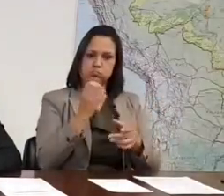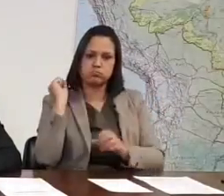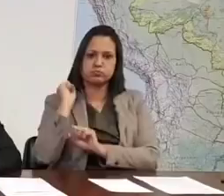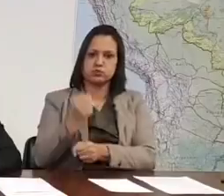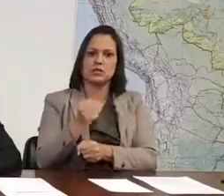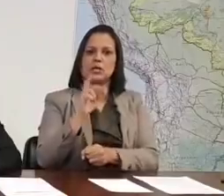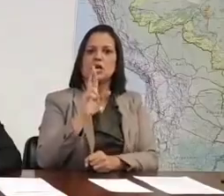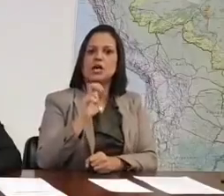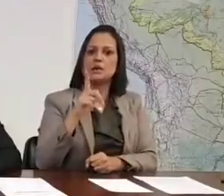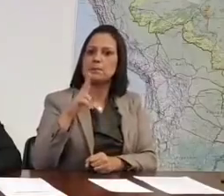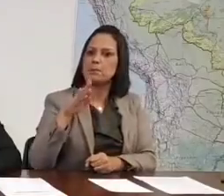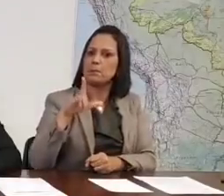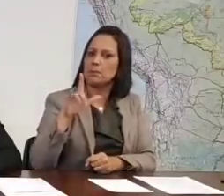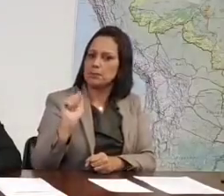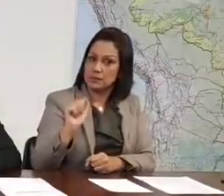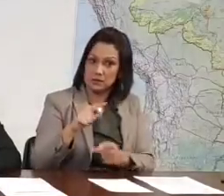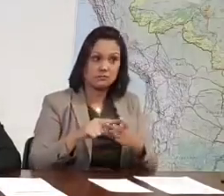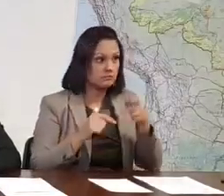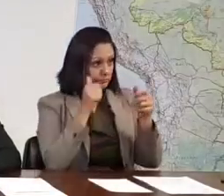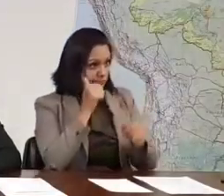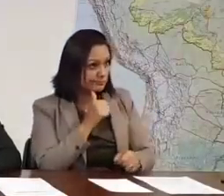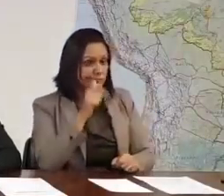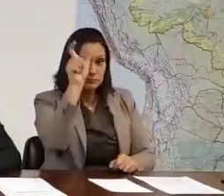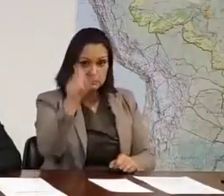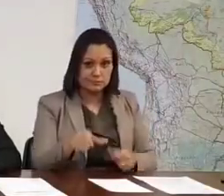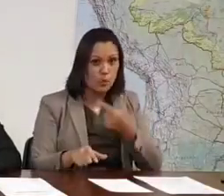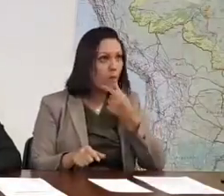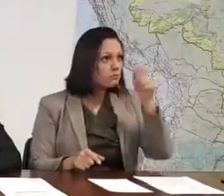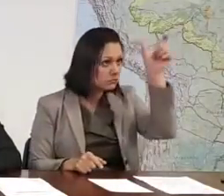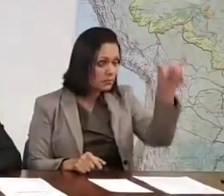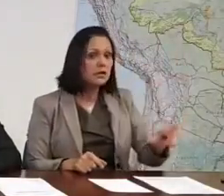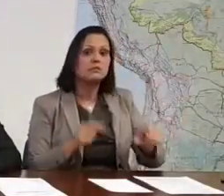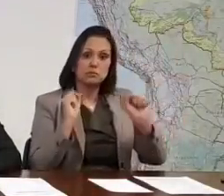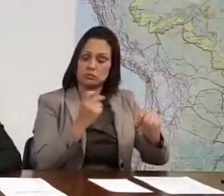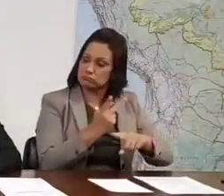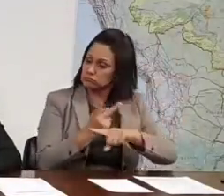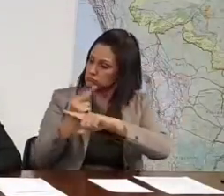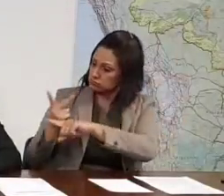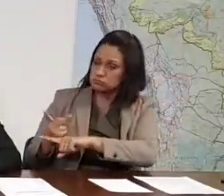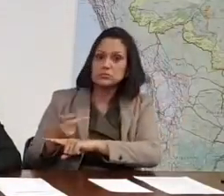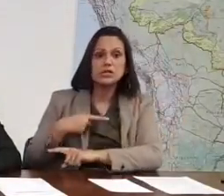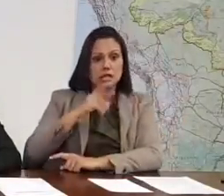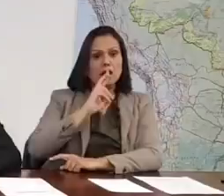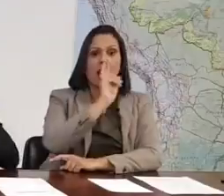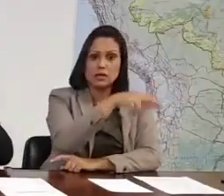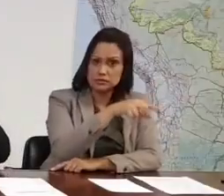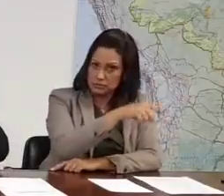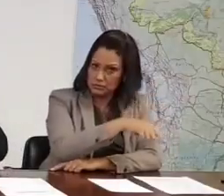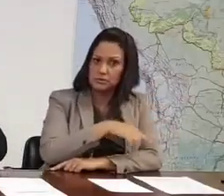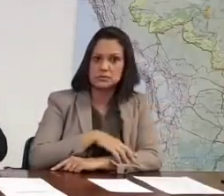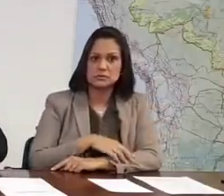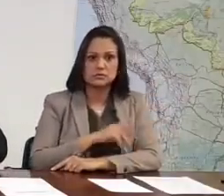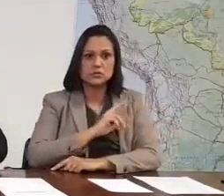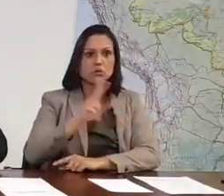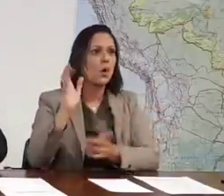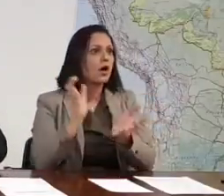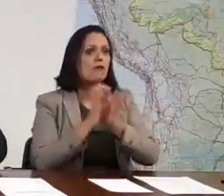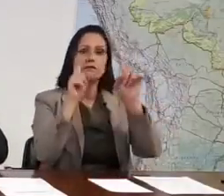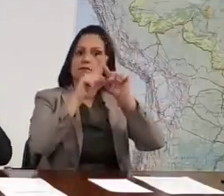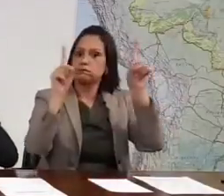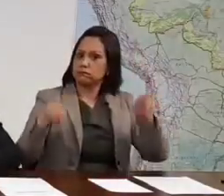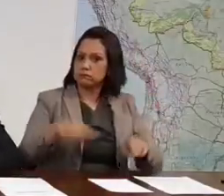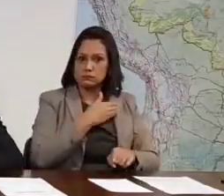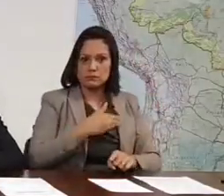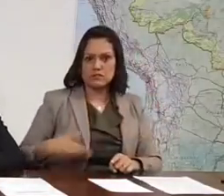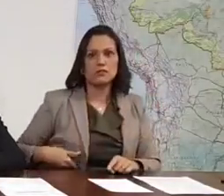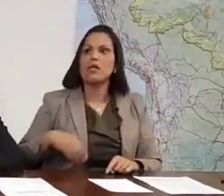justo, ou a cidadã, chega à frente do governo e ele tem razão. Não é o agente público que tem razão. Ele não tem que ficar